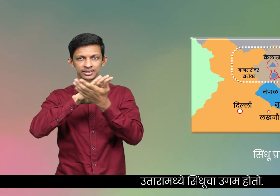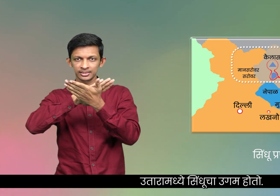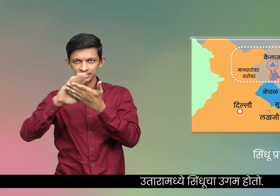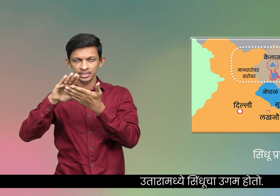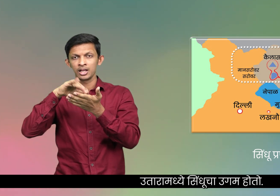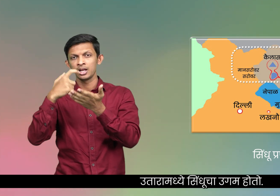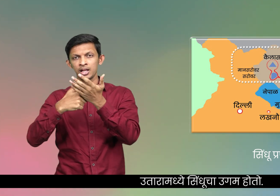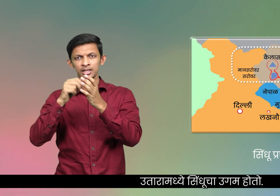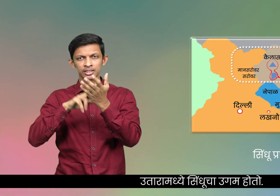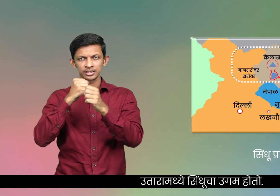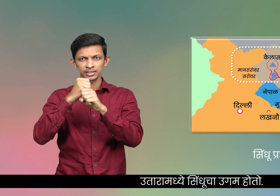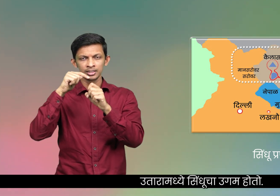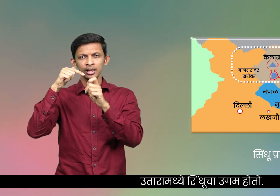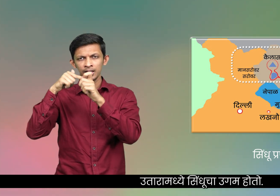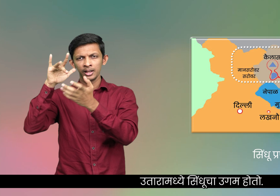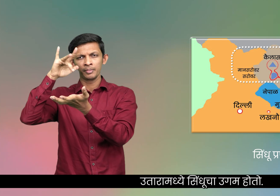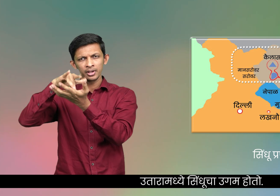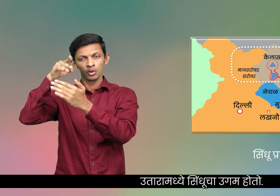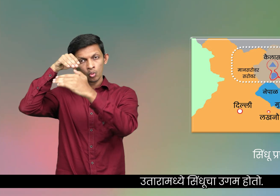उतारामध्ये सिंधूचा उगम होतो.